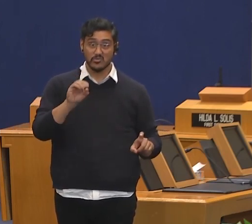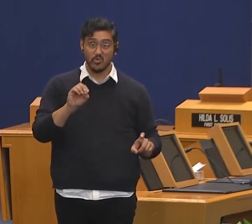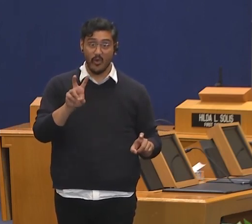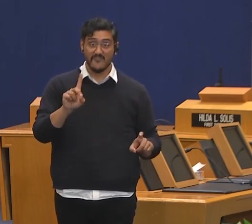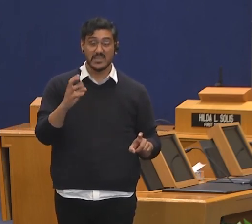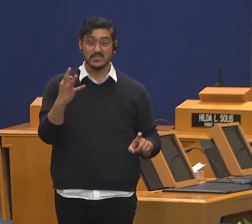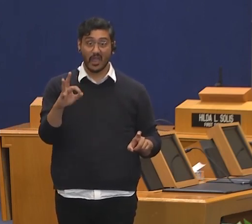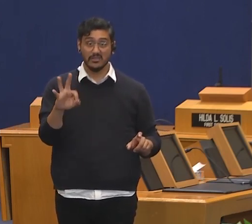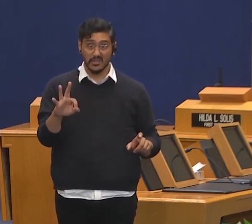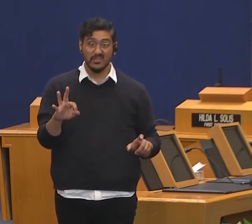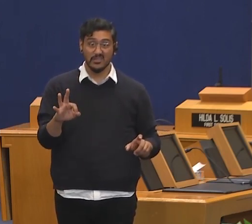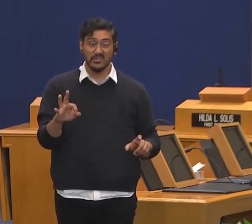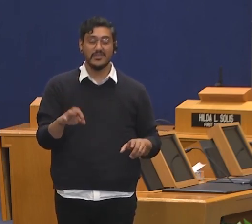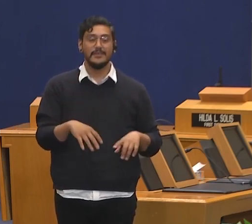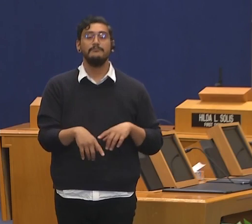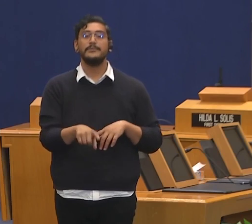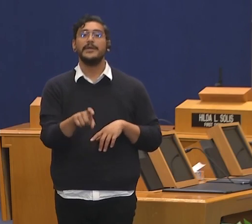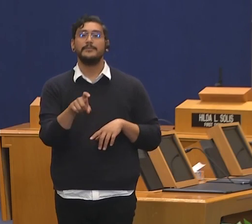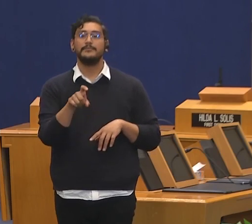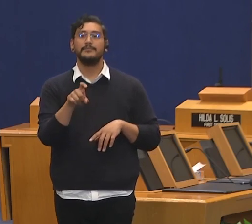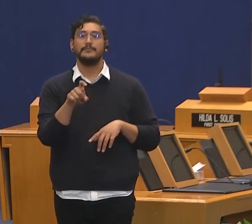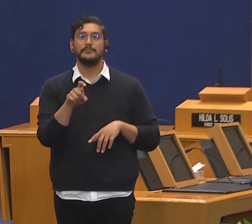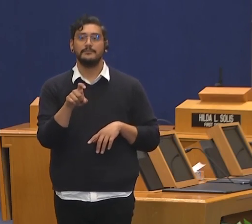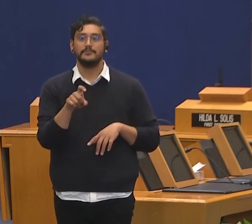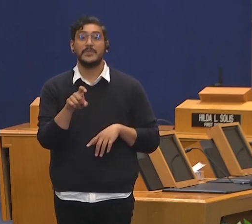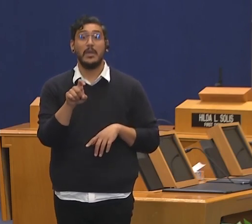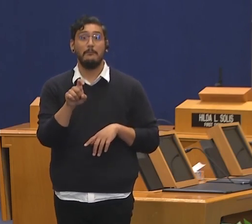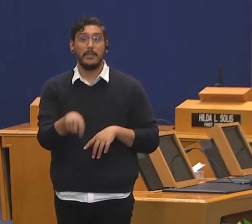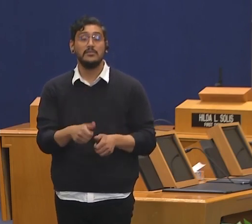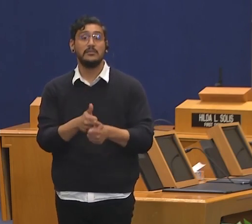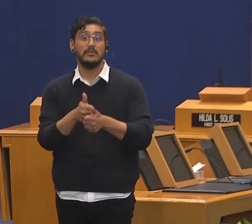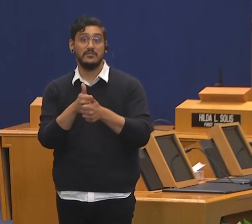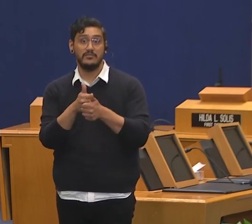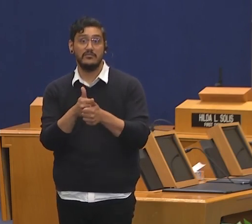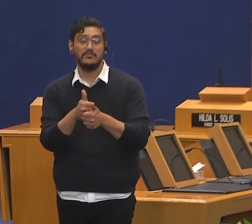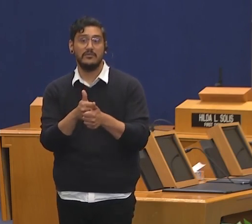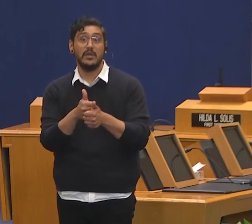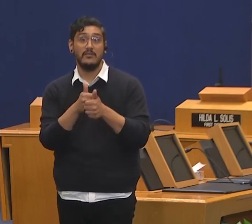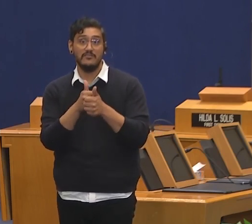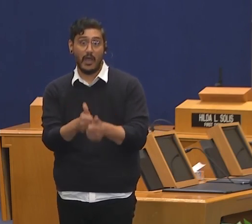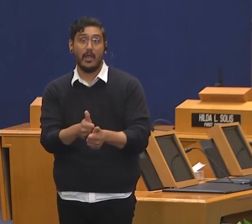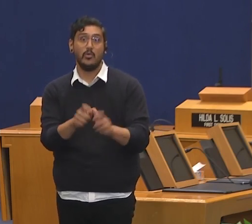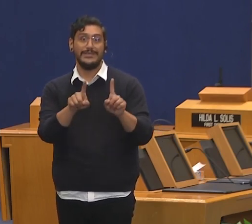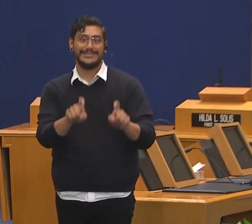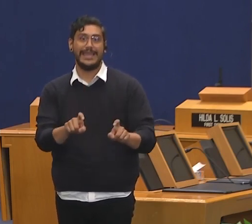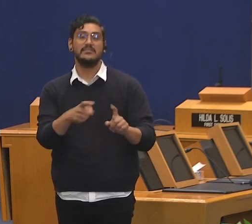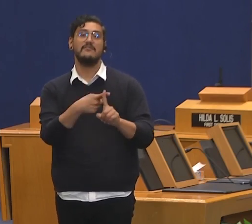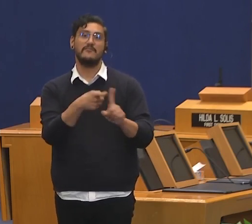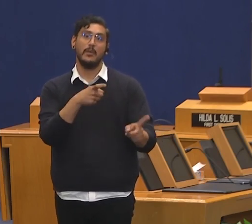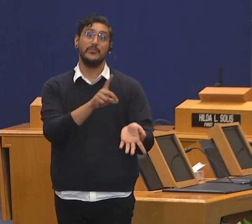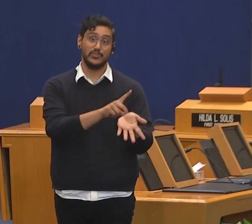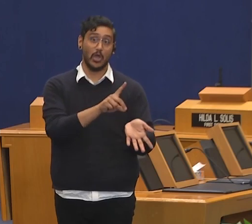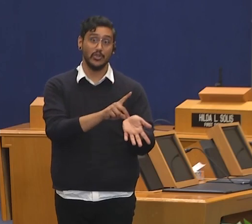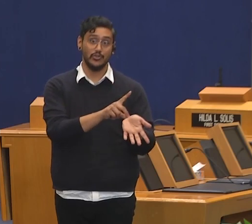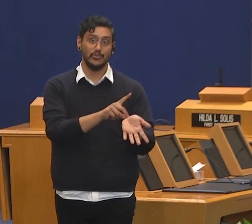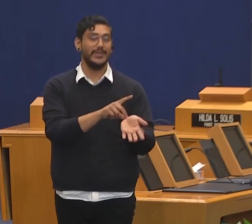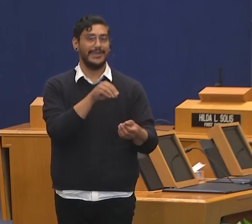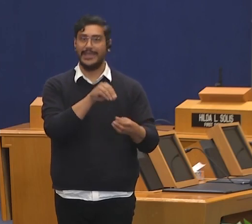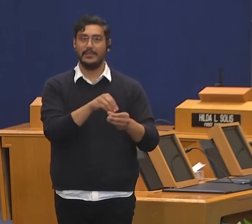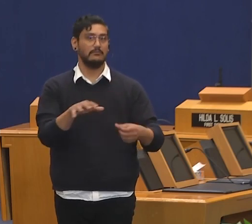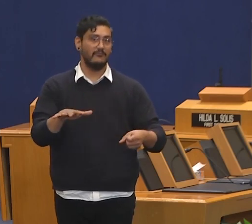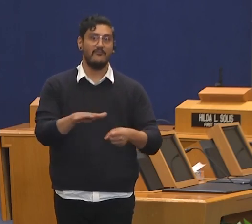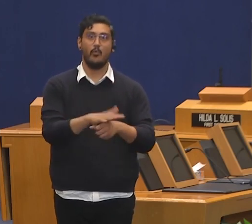las pruebas moleculares que están utilizando los proveedores en los sitios de prueba en todo el